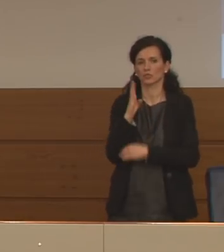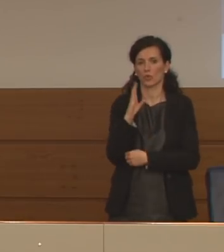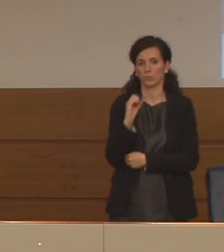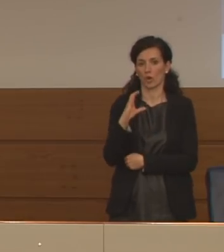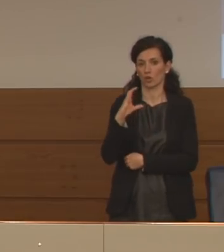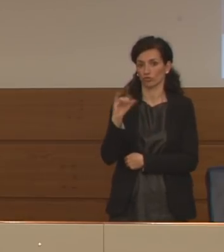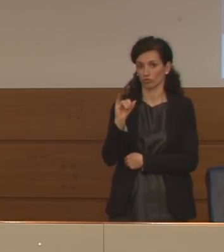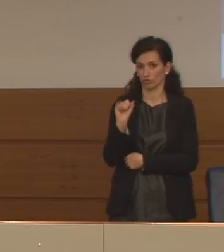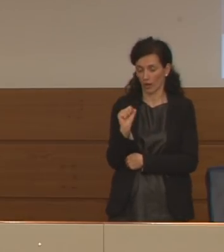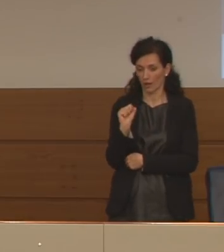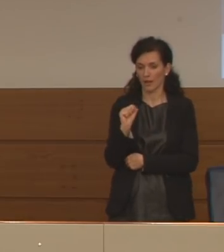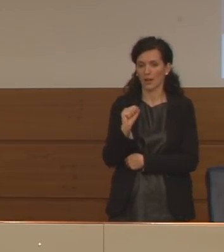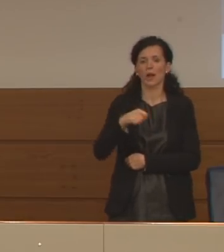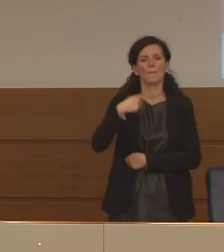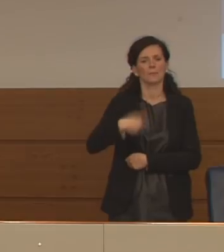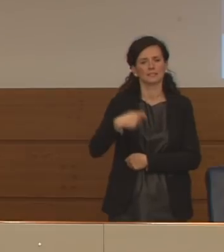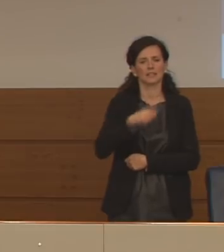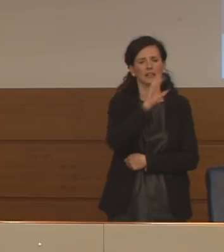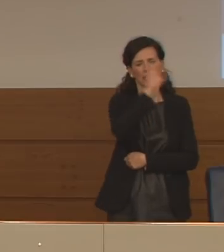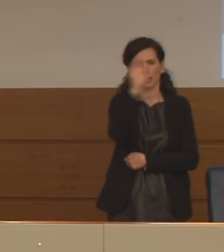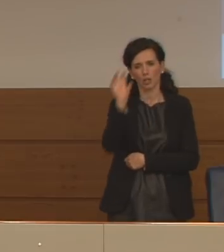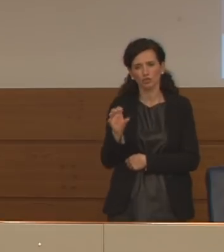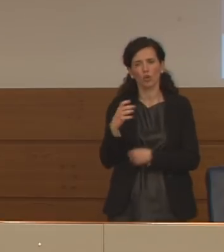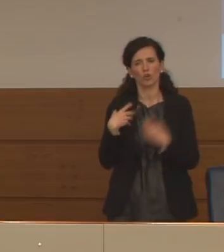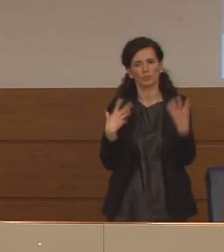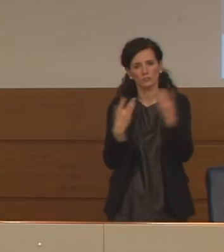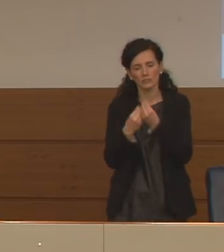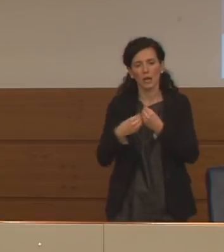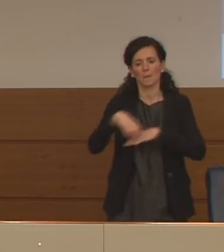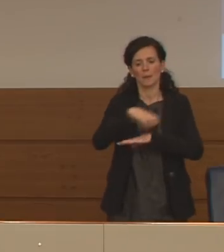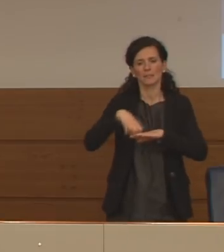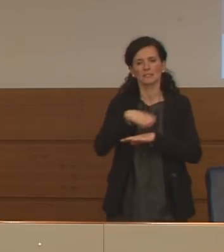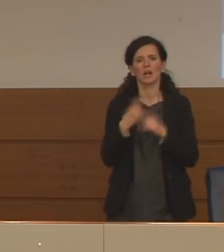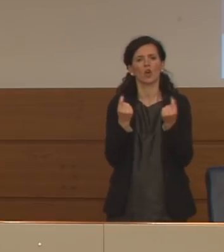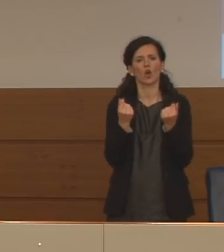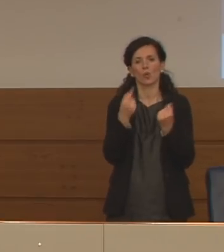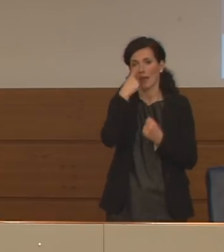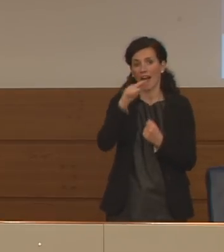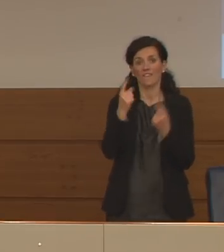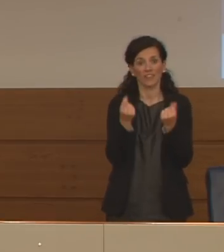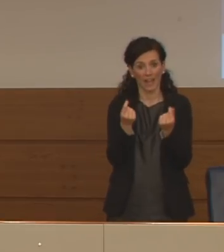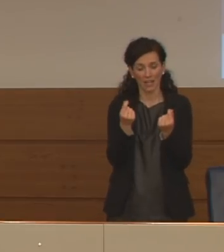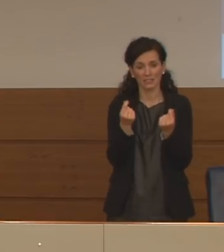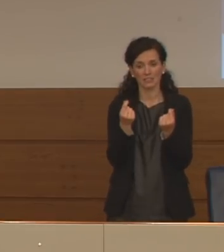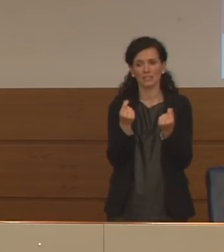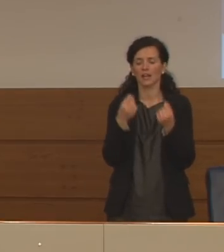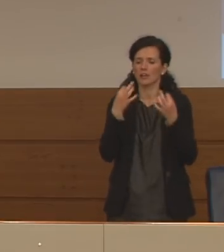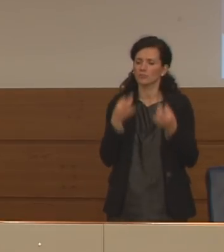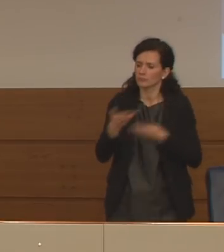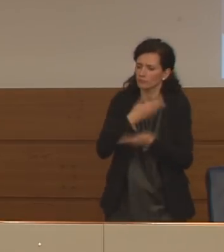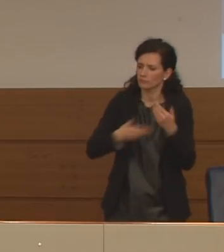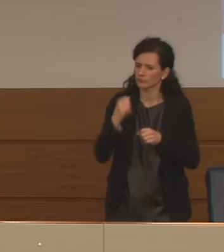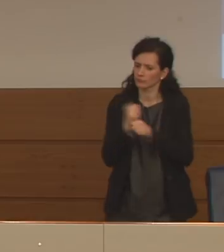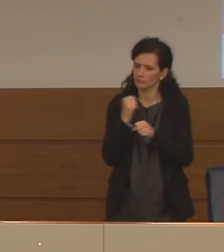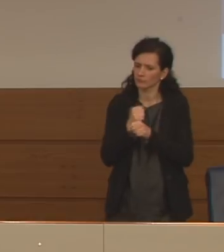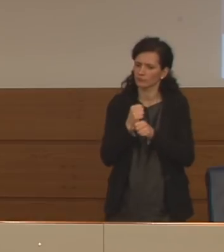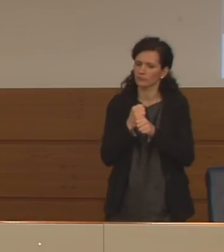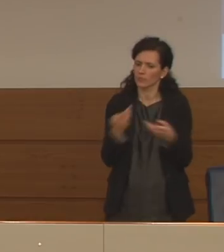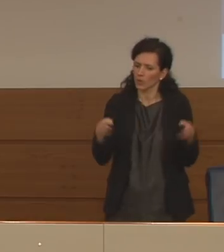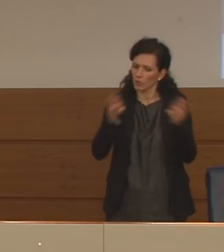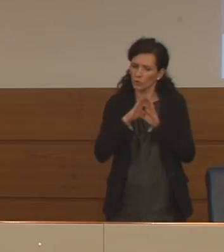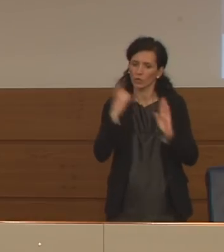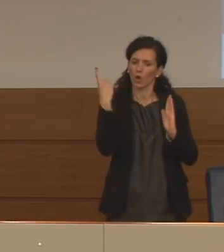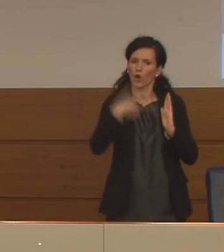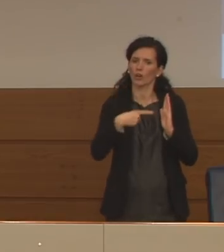i presidenti e regione con il ministero dell'economia e delle finanze per chiudere l'ordinanza per costituire